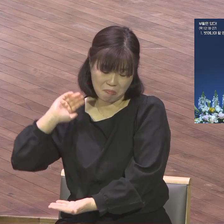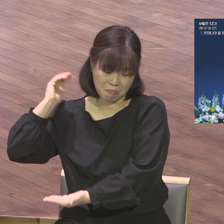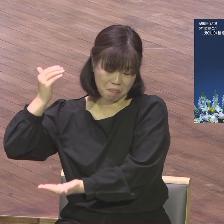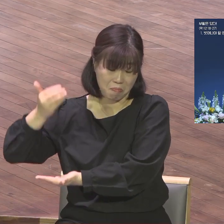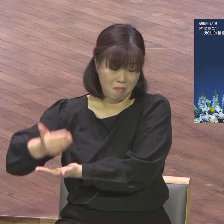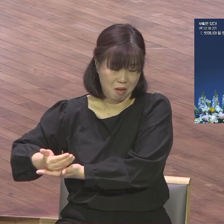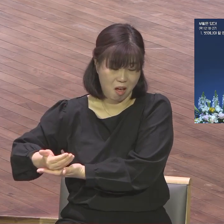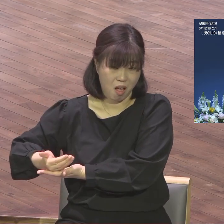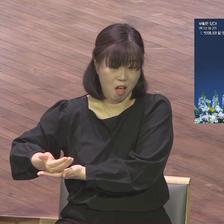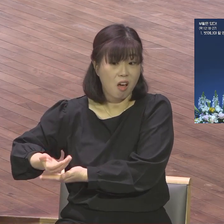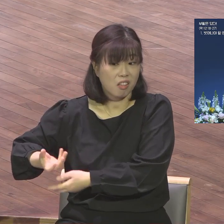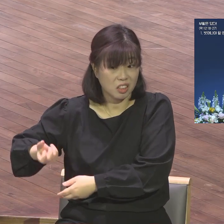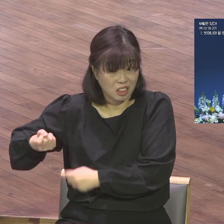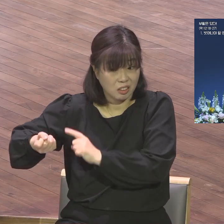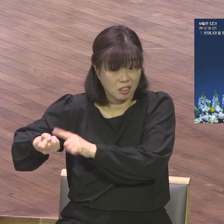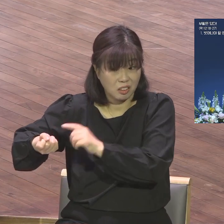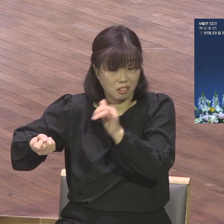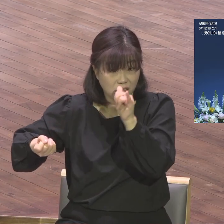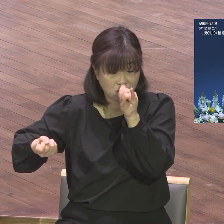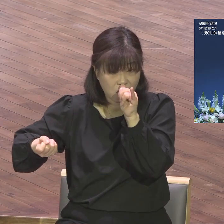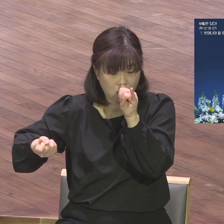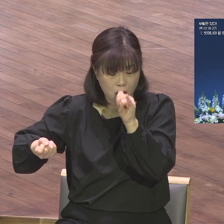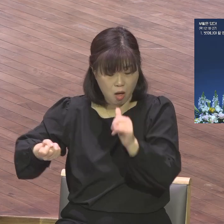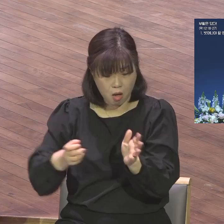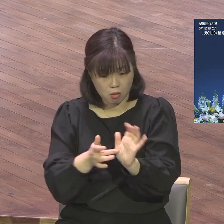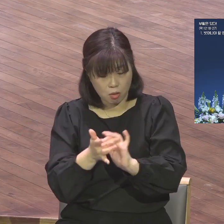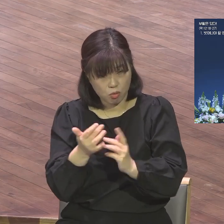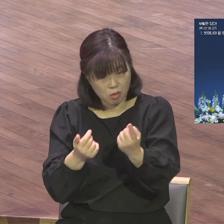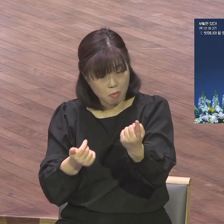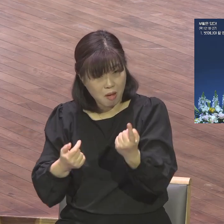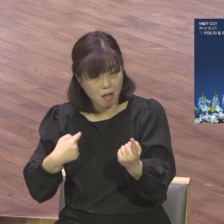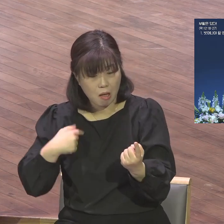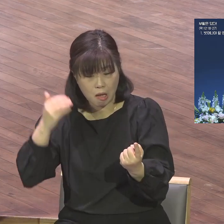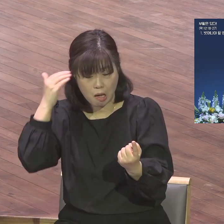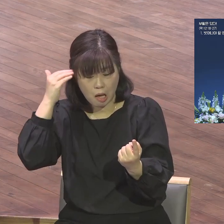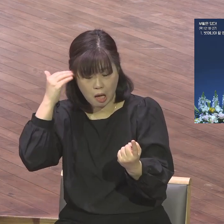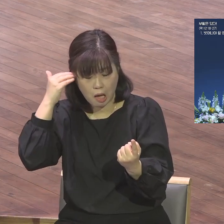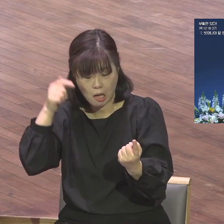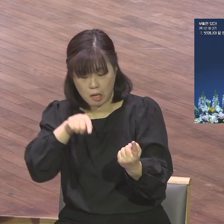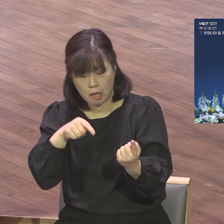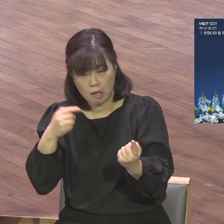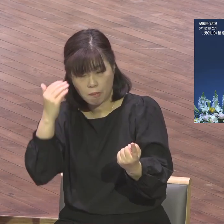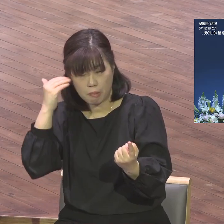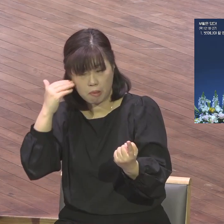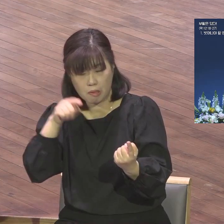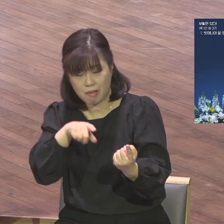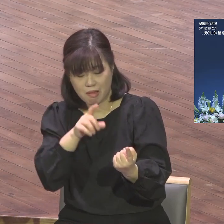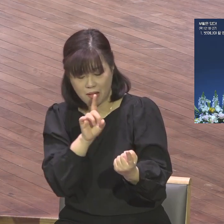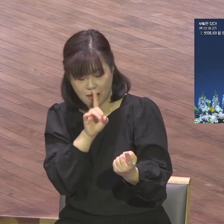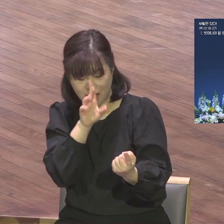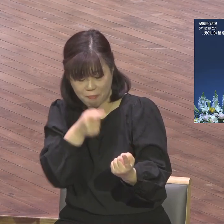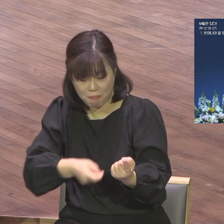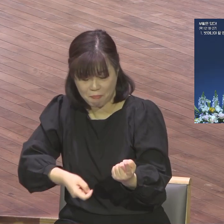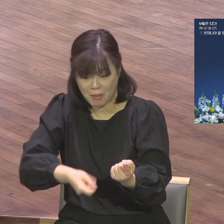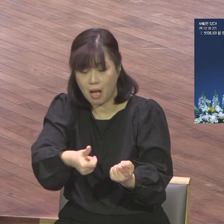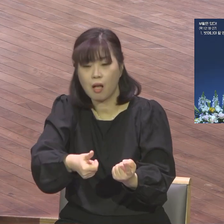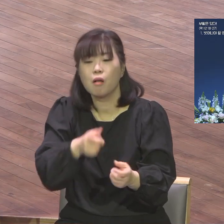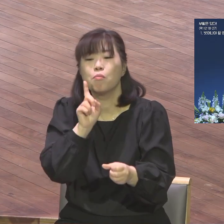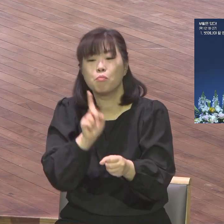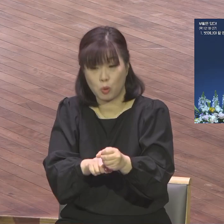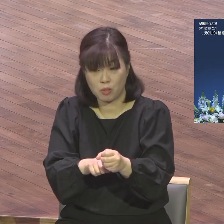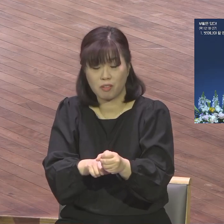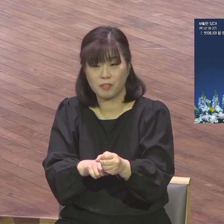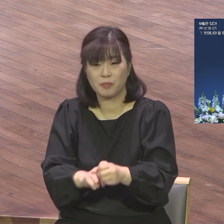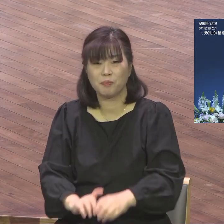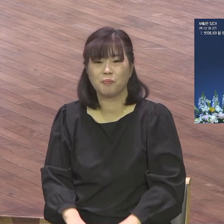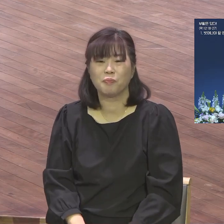기득권이 너무 많아 이득이 많아 오늘 본문에 보면 사두개인들은 예수님을 공격하기 위해서 아주 괴상한 질문을 하지요.